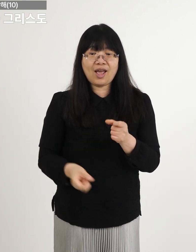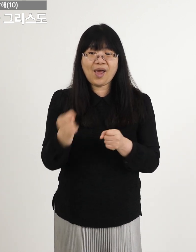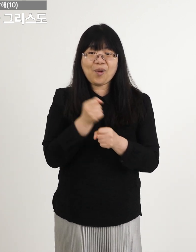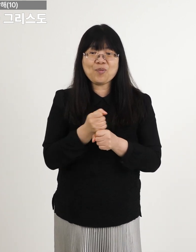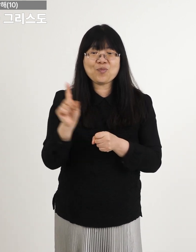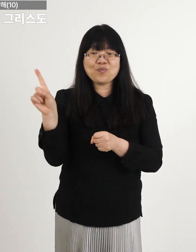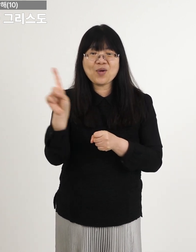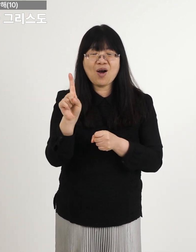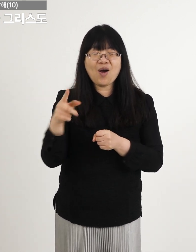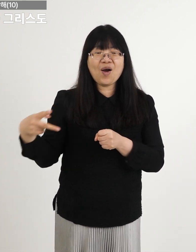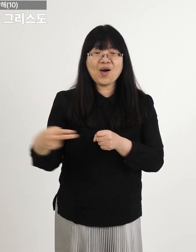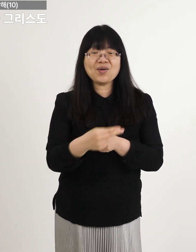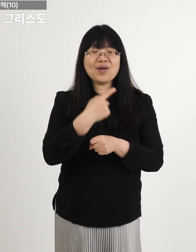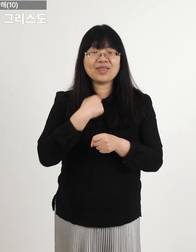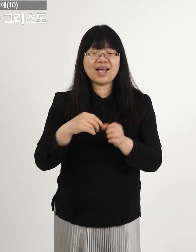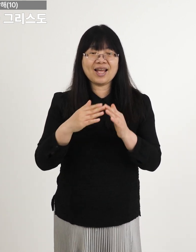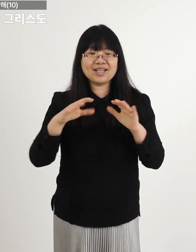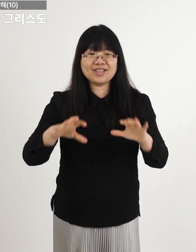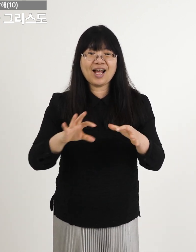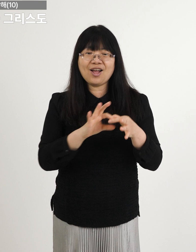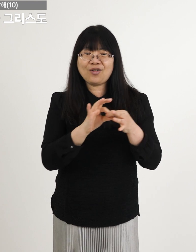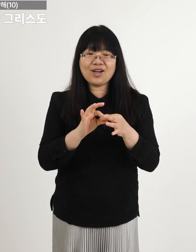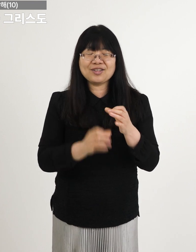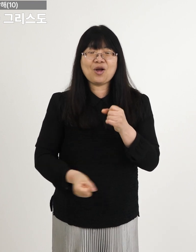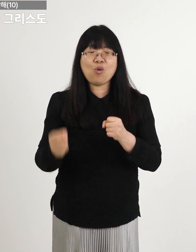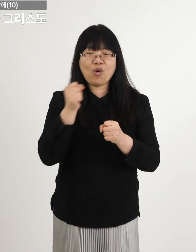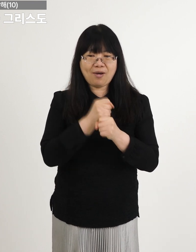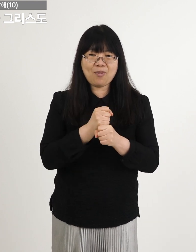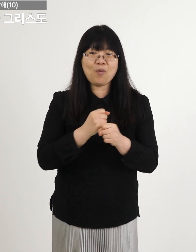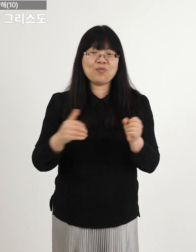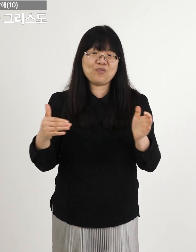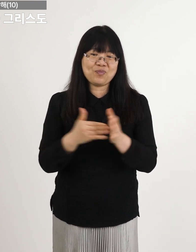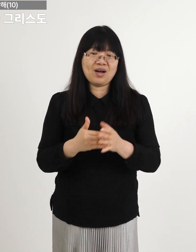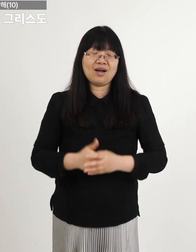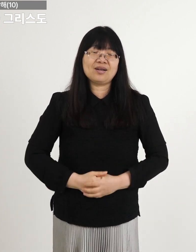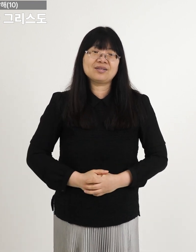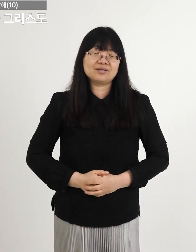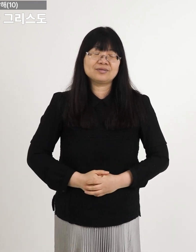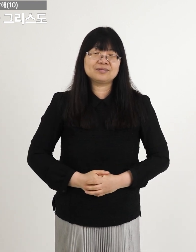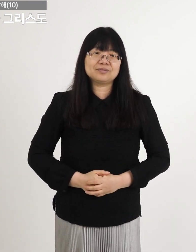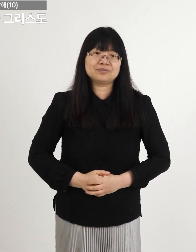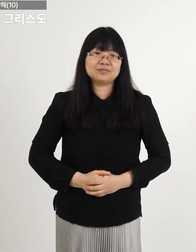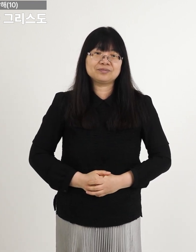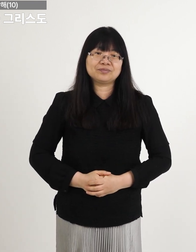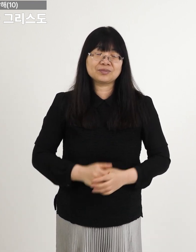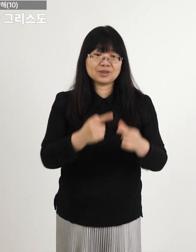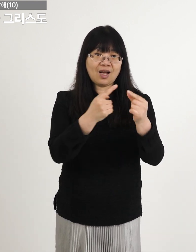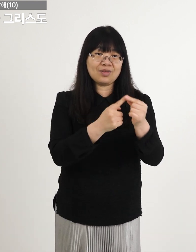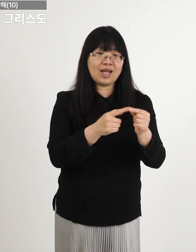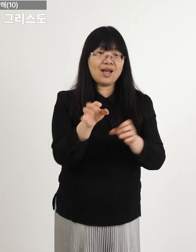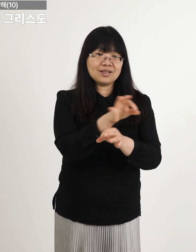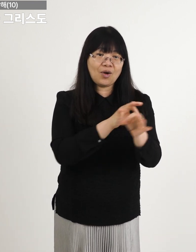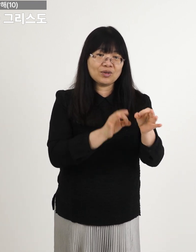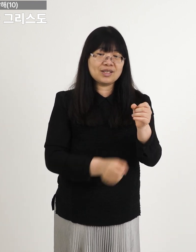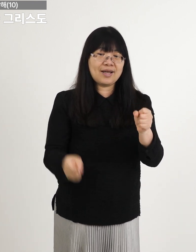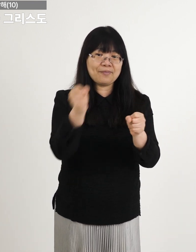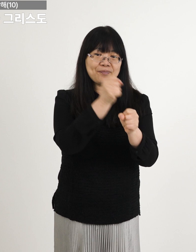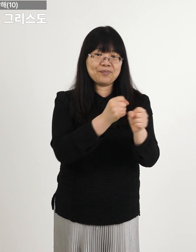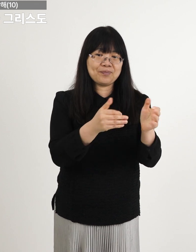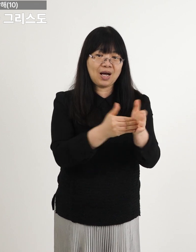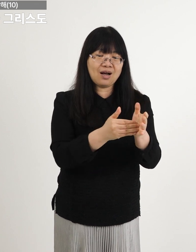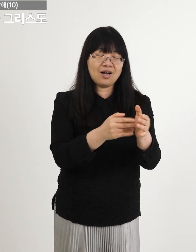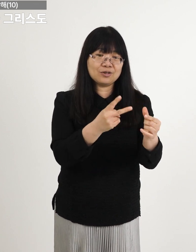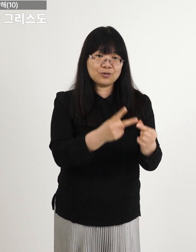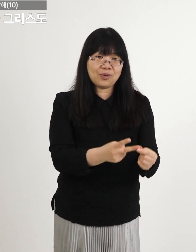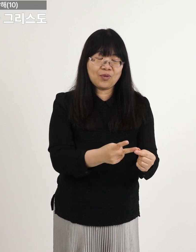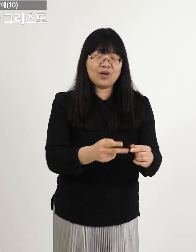끊어졌던 이웃과의 관계가 회복이 됐습니다. 첫째는 물질적으로 회복이 되고 두